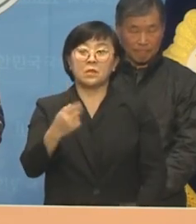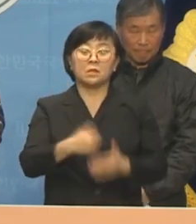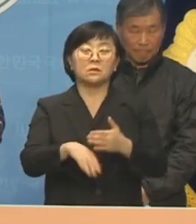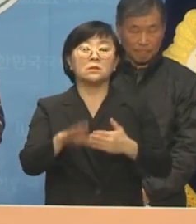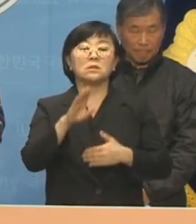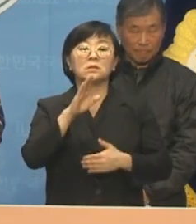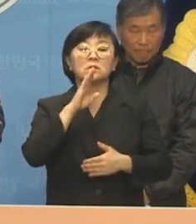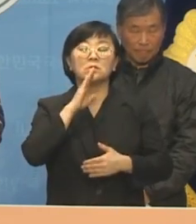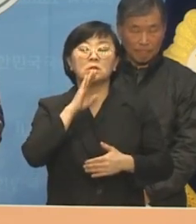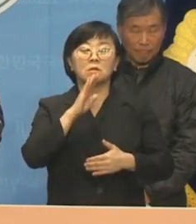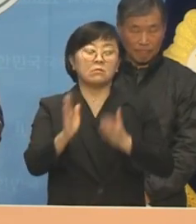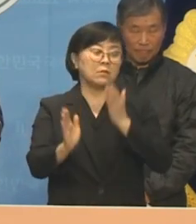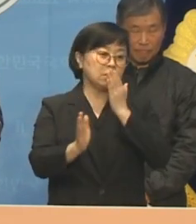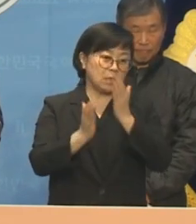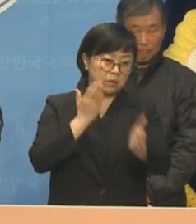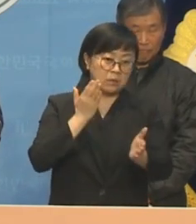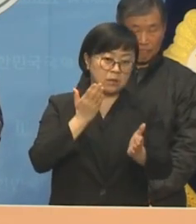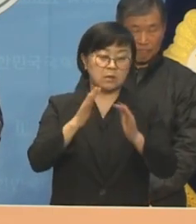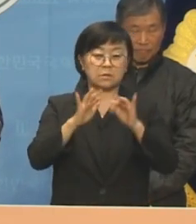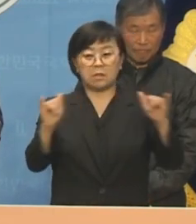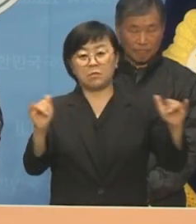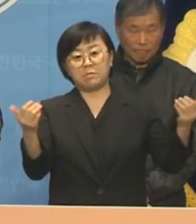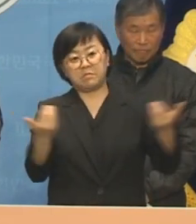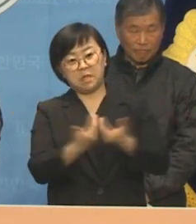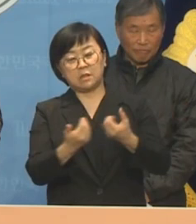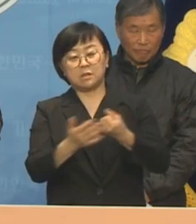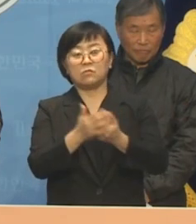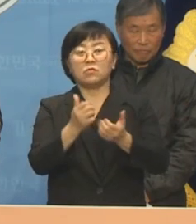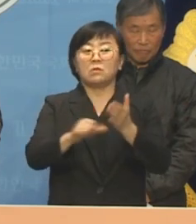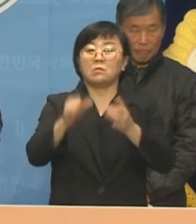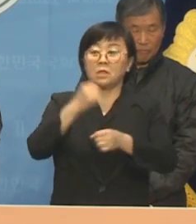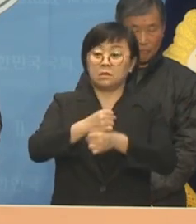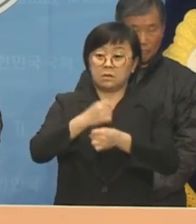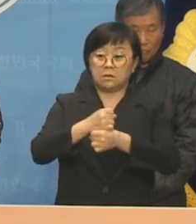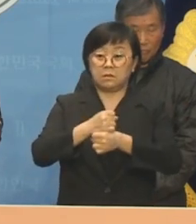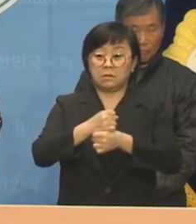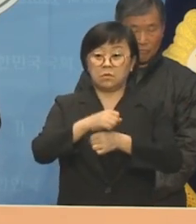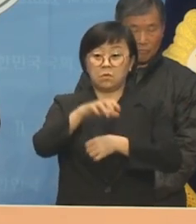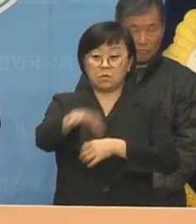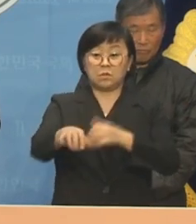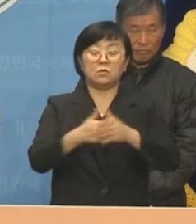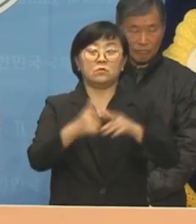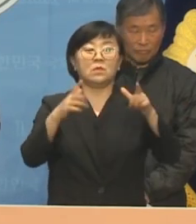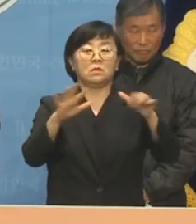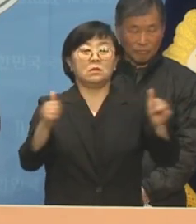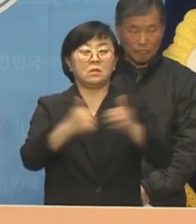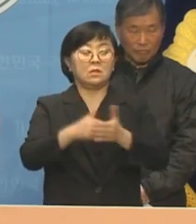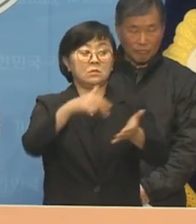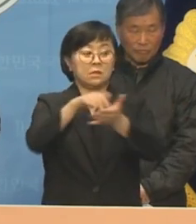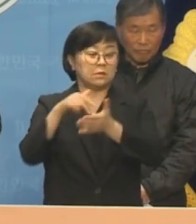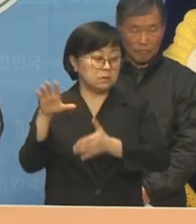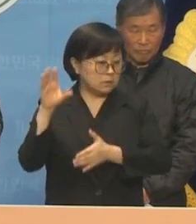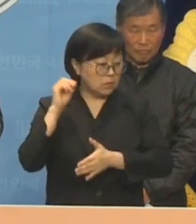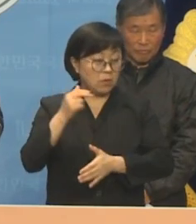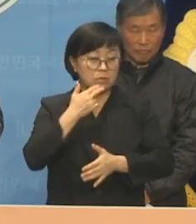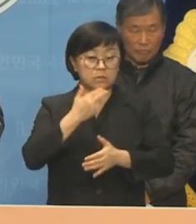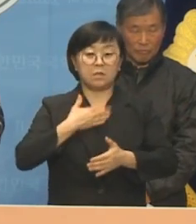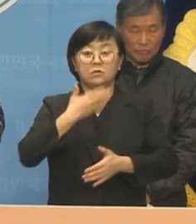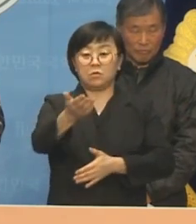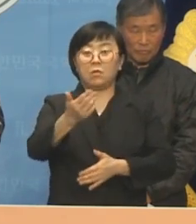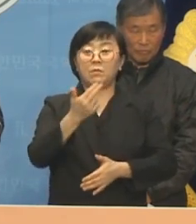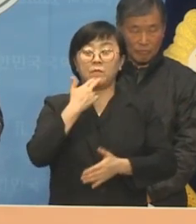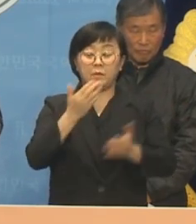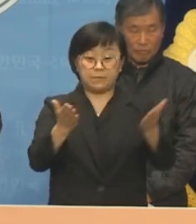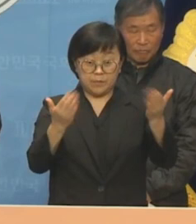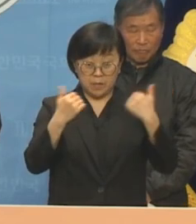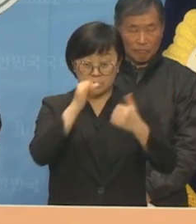정말 부도덕하고 반인륜적인 그런 제품을 만드는 곳을 주민들의 의견을 정확히 수렴하지 않고 알리지 않고 유치했다는